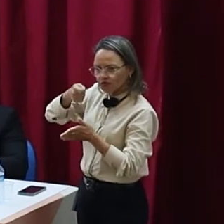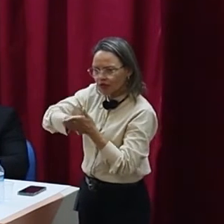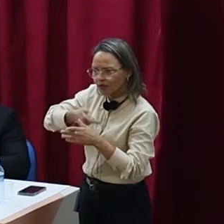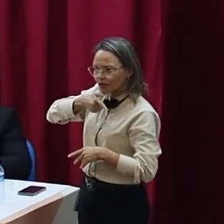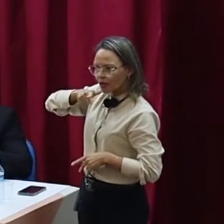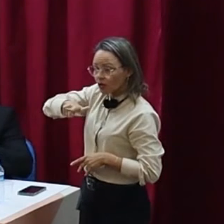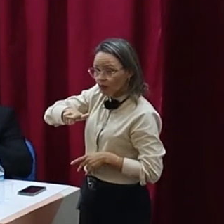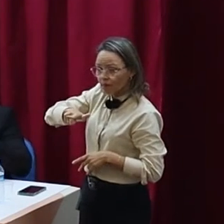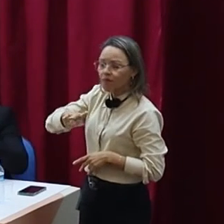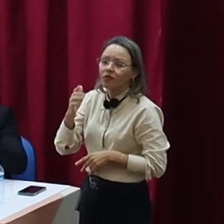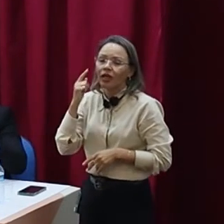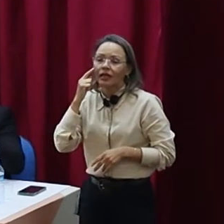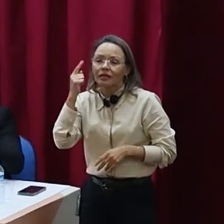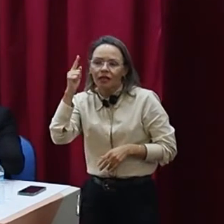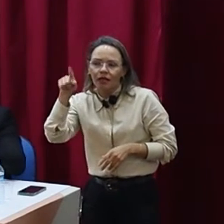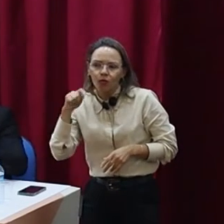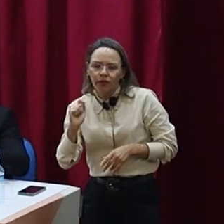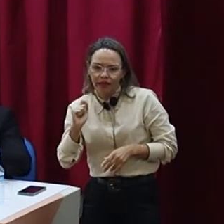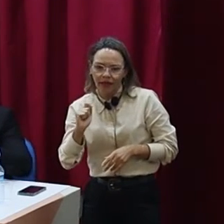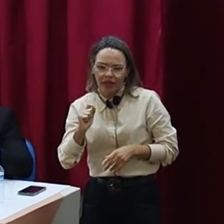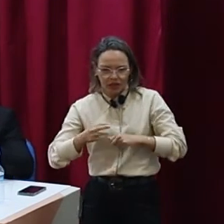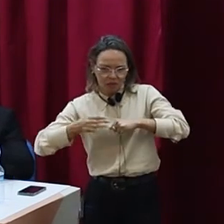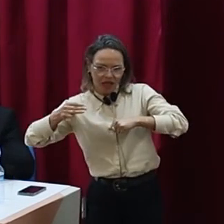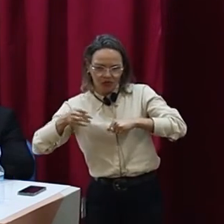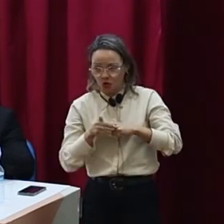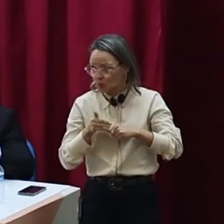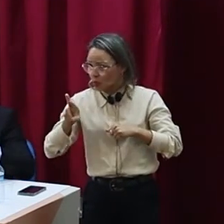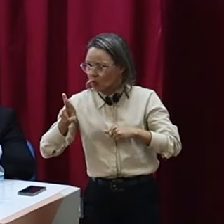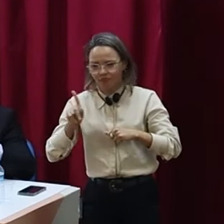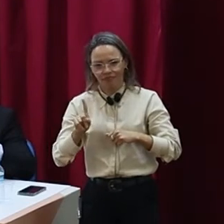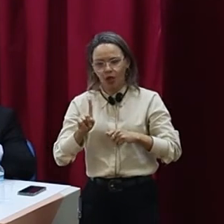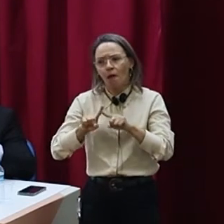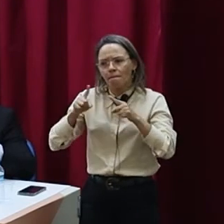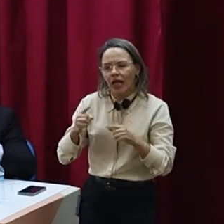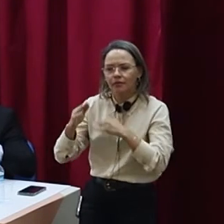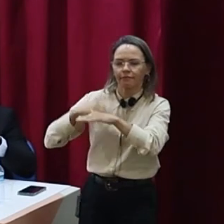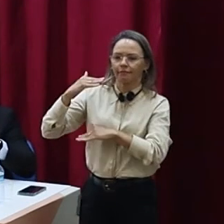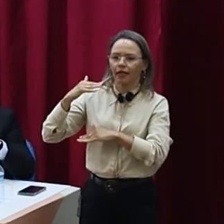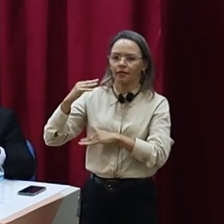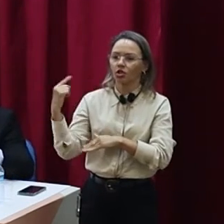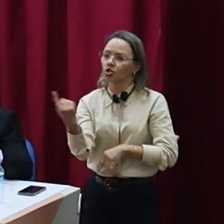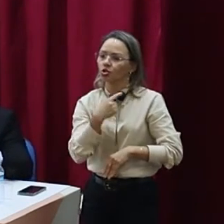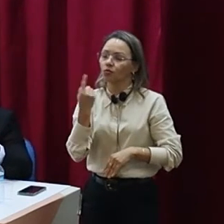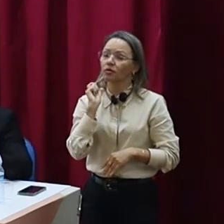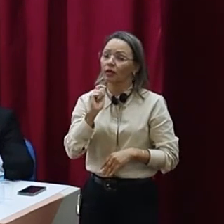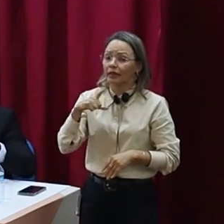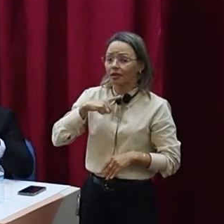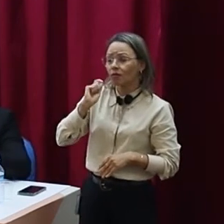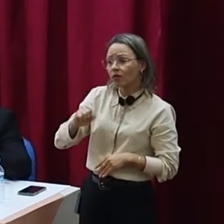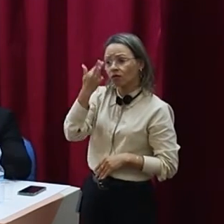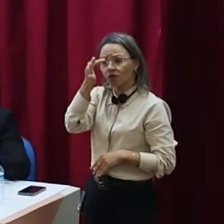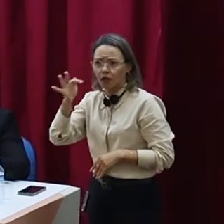que, para além de mestres e doutores, a gente algum dia tenha a criação de um cargo no Serviço Público